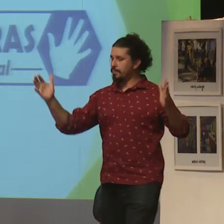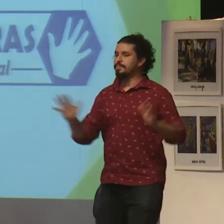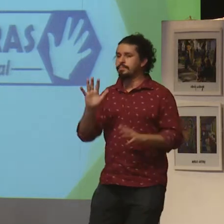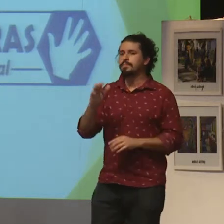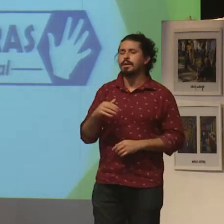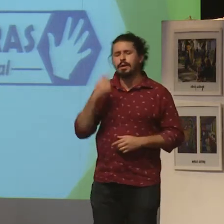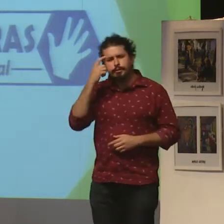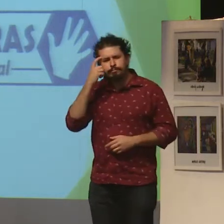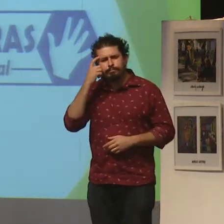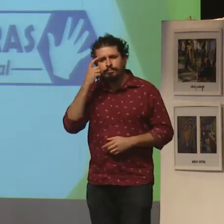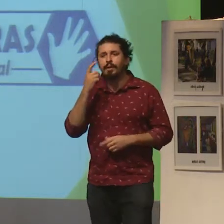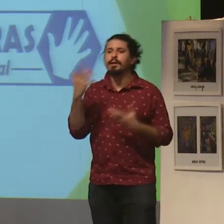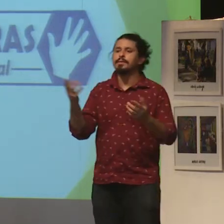Sim, eu me alonguei mesmo.